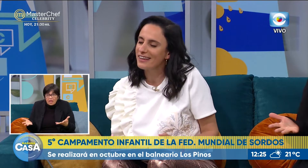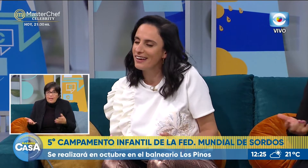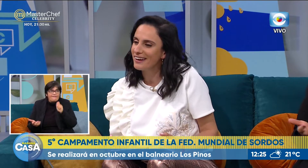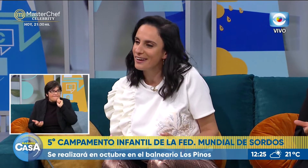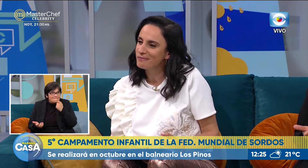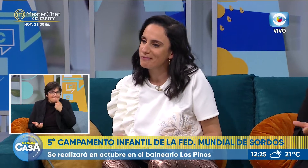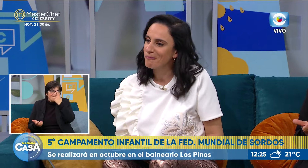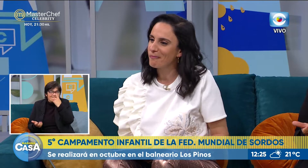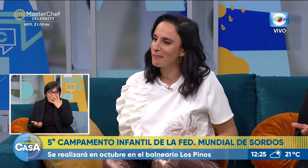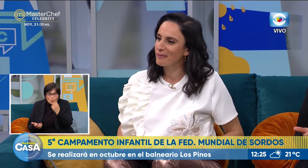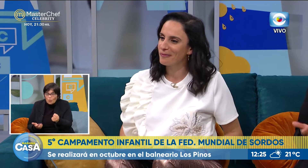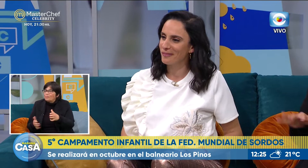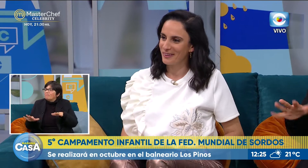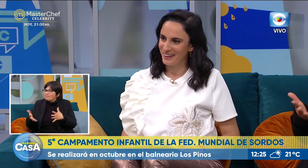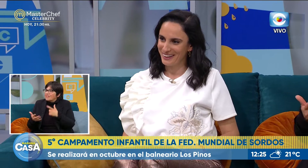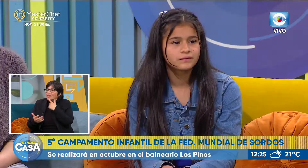gusta hacer.